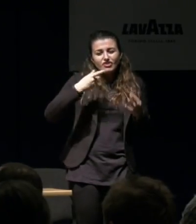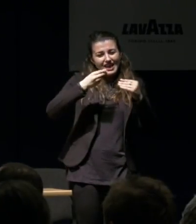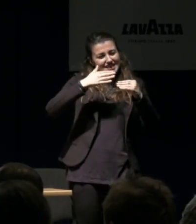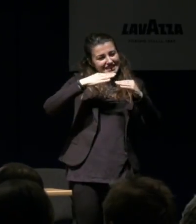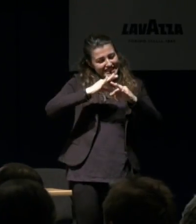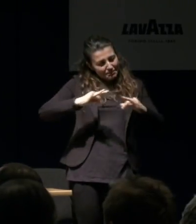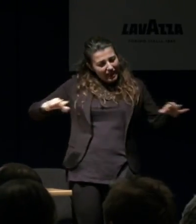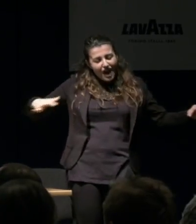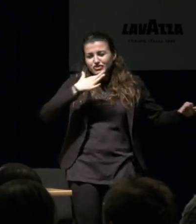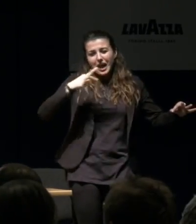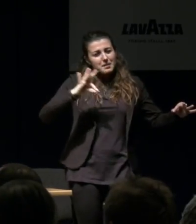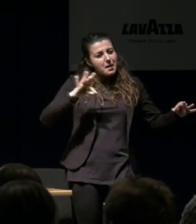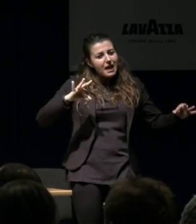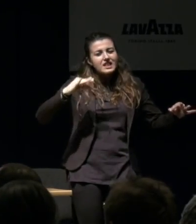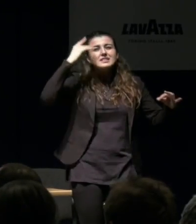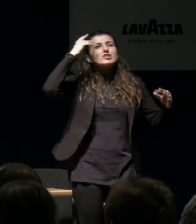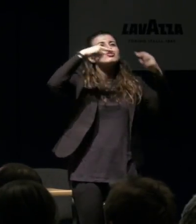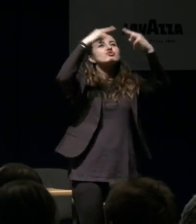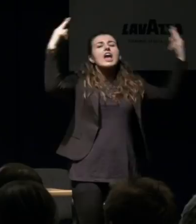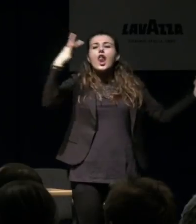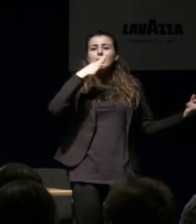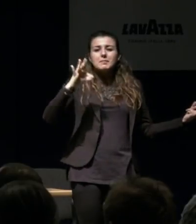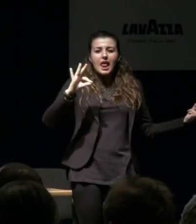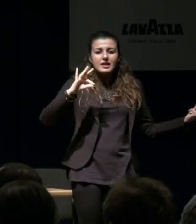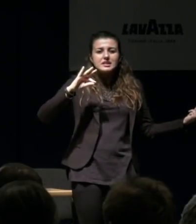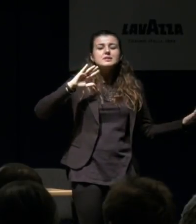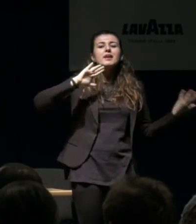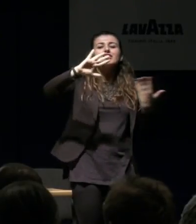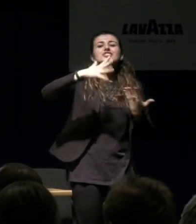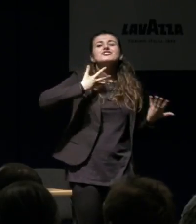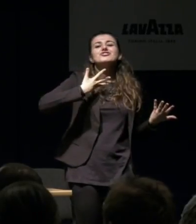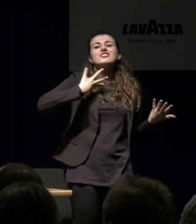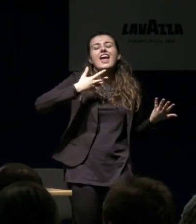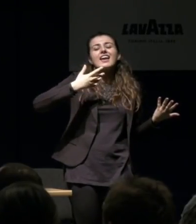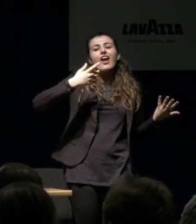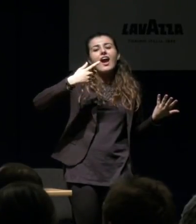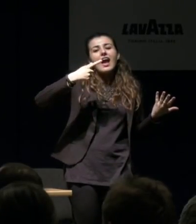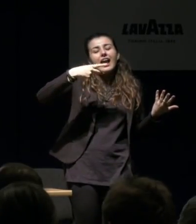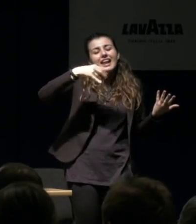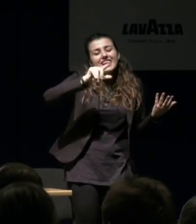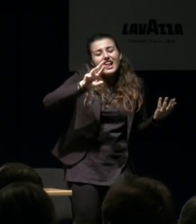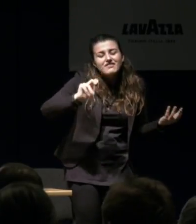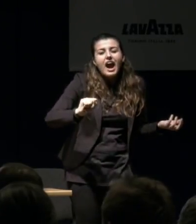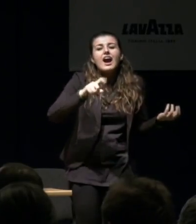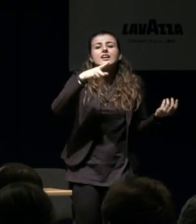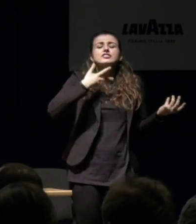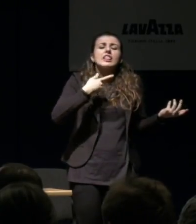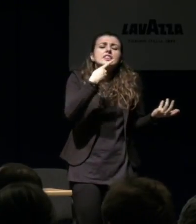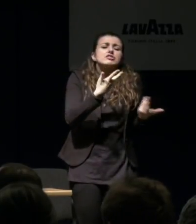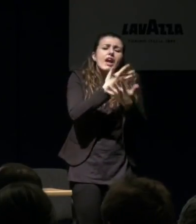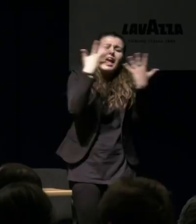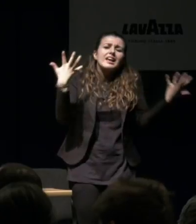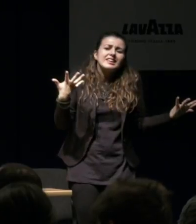stupenda questo cielo bello è il suo sfondo c'era l'ilva e questo secondo me dice